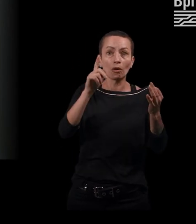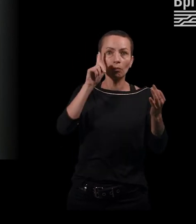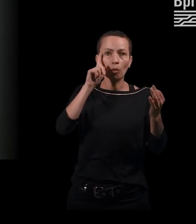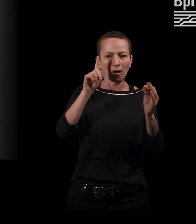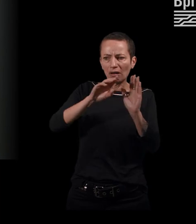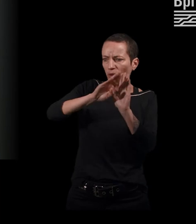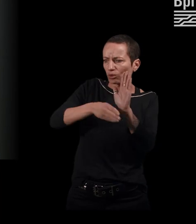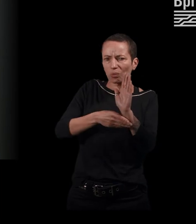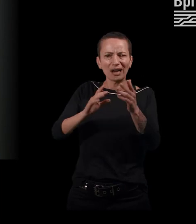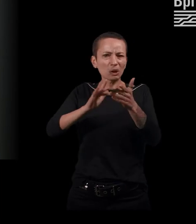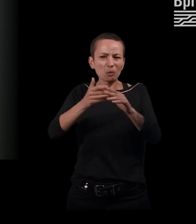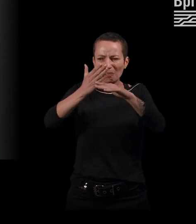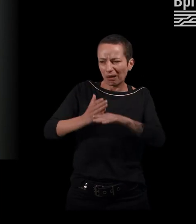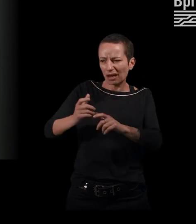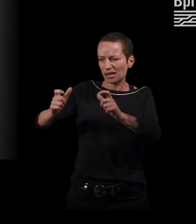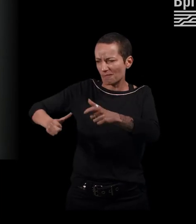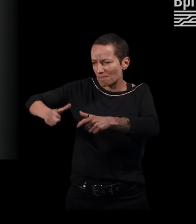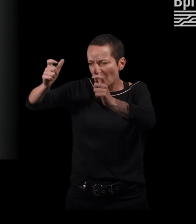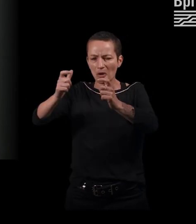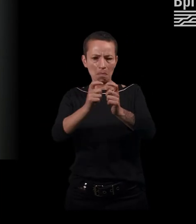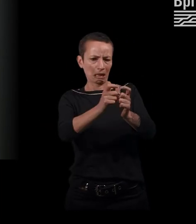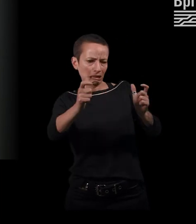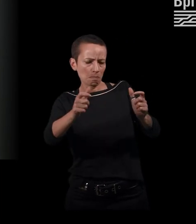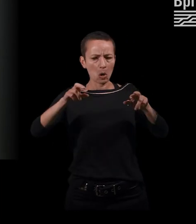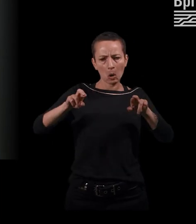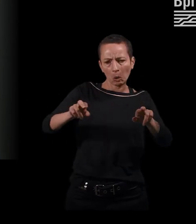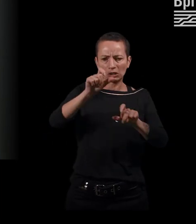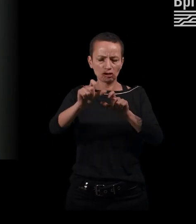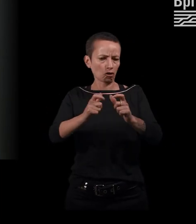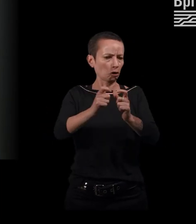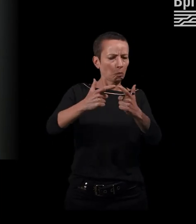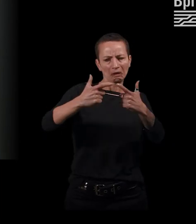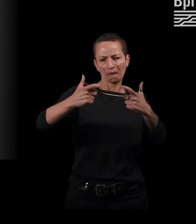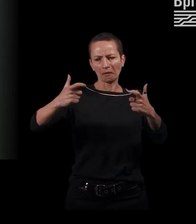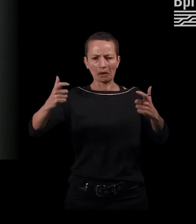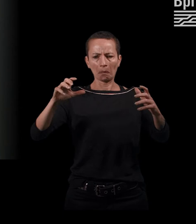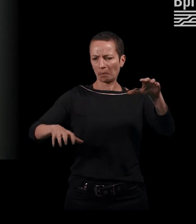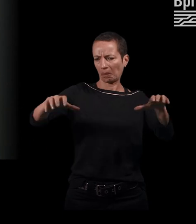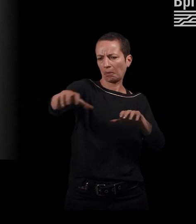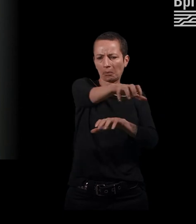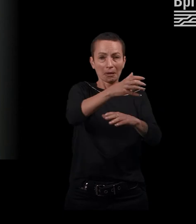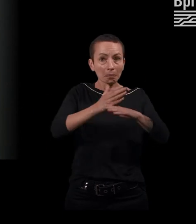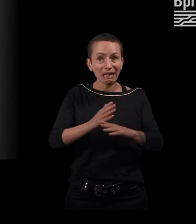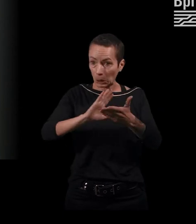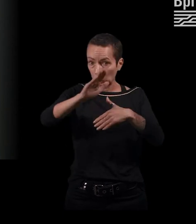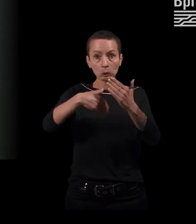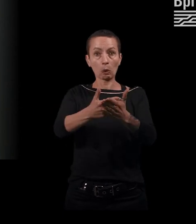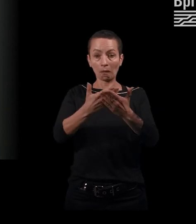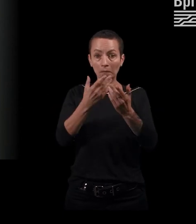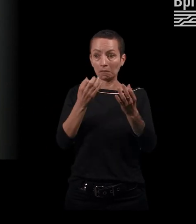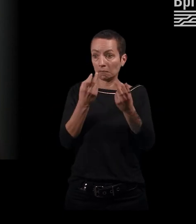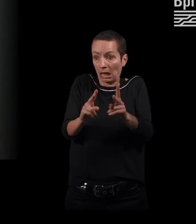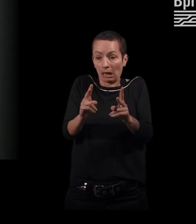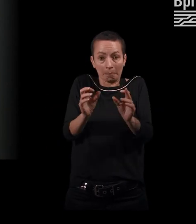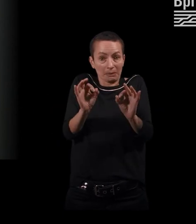urbains nécessaires à la construction d'une ville, des immeubles, des bâtiments, des routes, des gens, des entreprises, des diversités, etc. On a tout d'une ville. Tous les objets